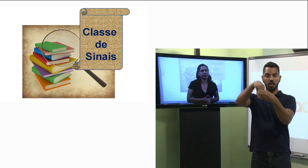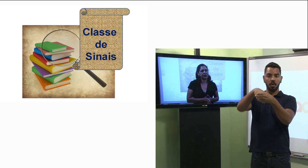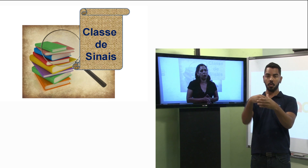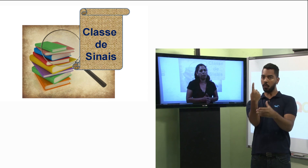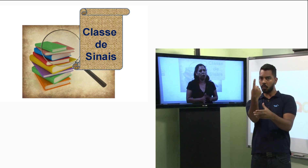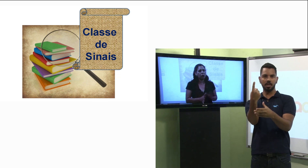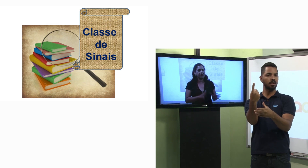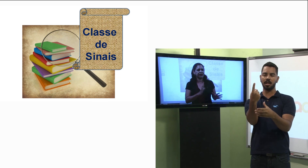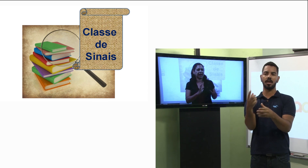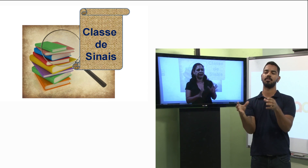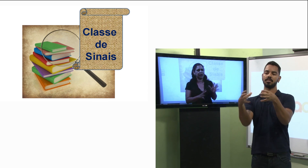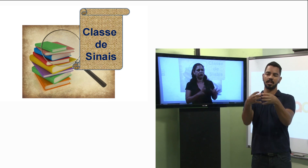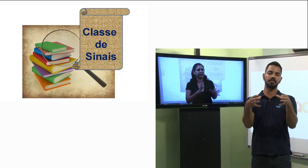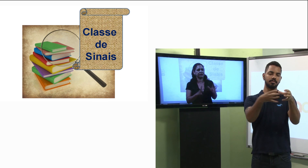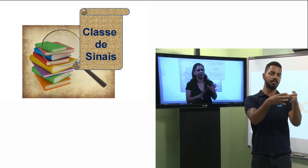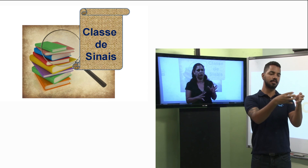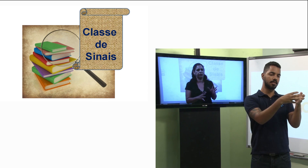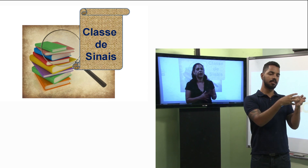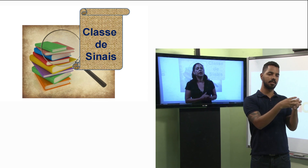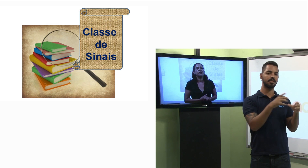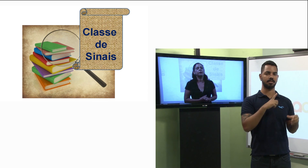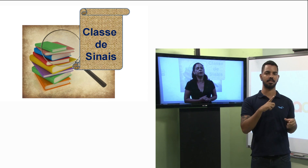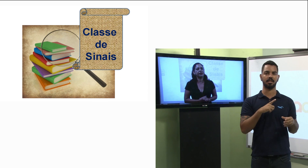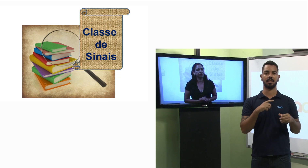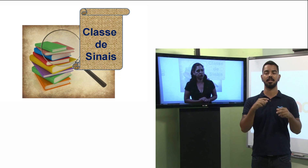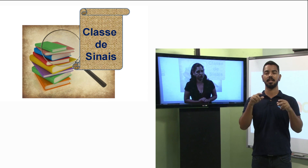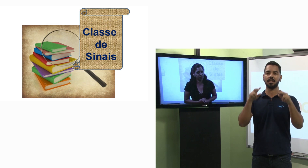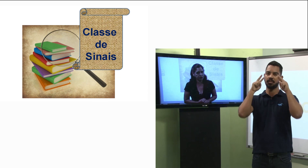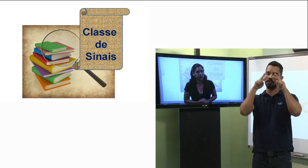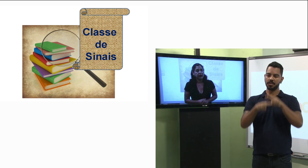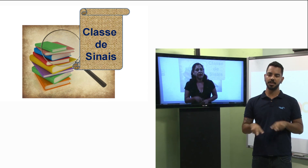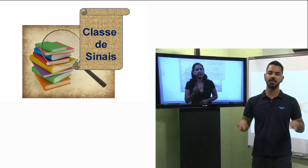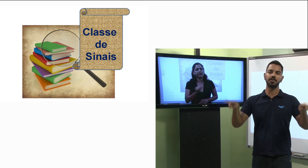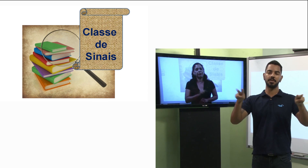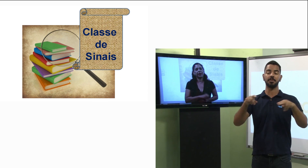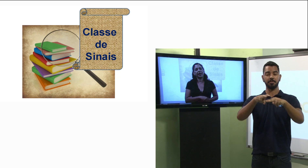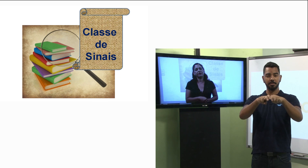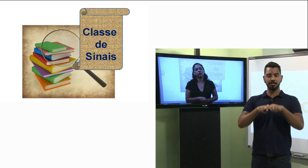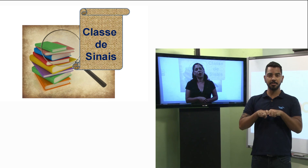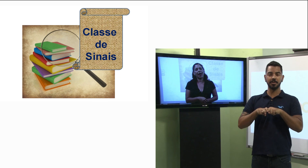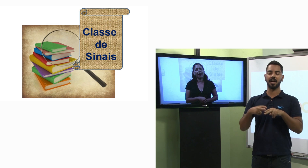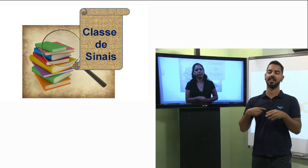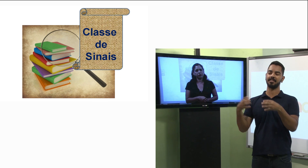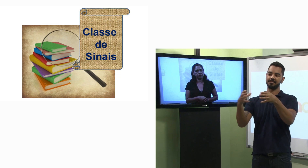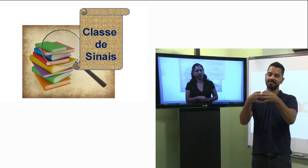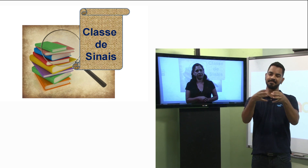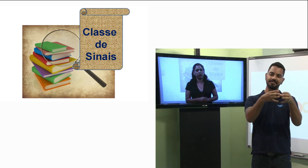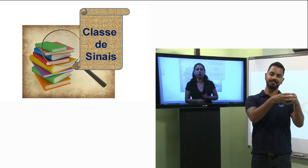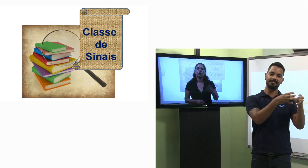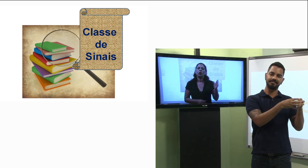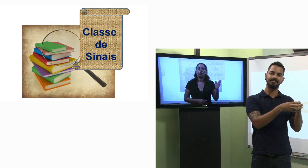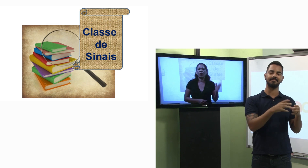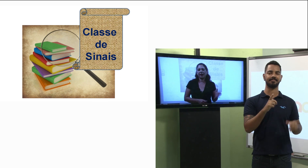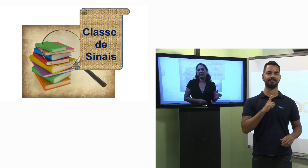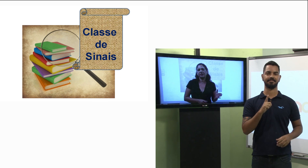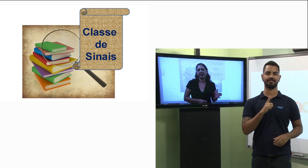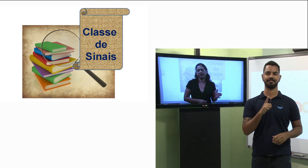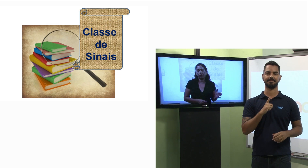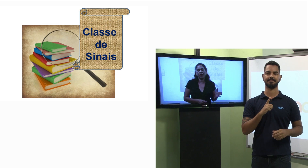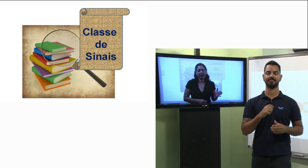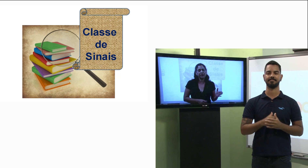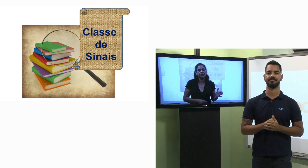pode diferenciar um pouco essa categorização, e por esse motivo, estabelece uma aproximação com